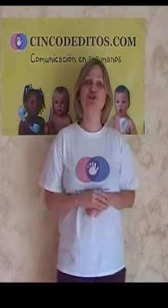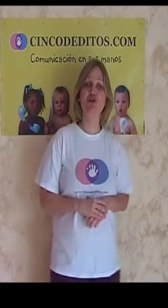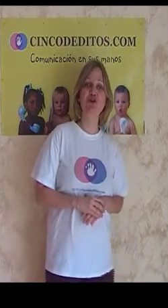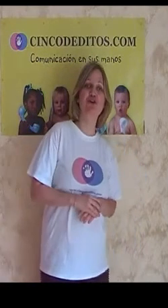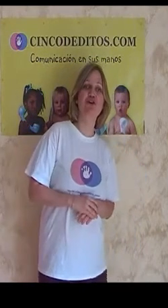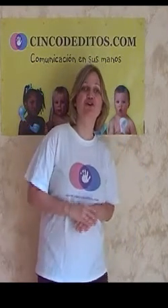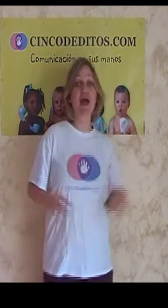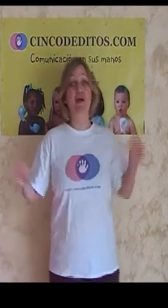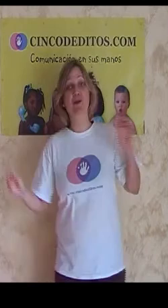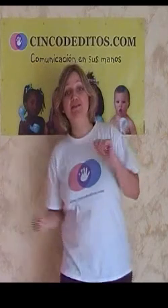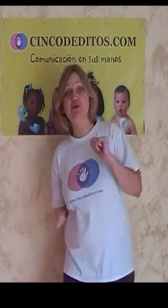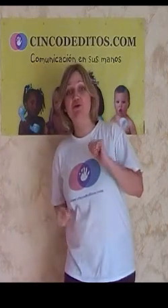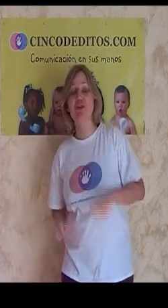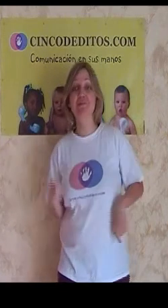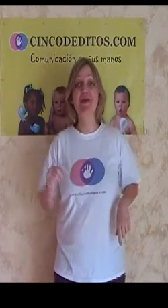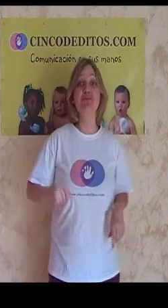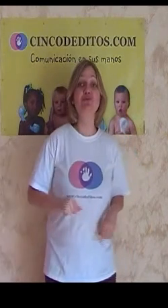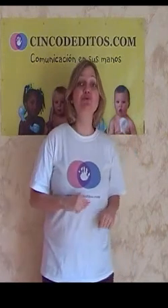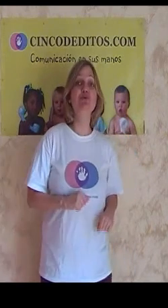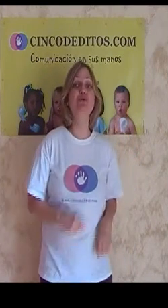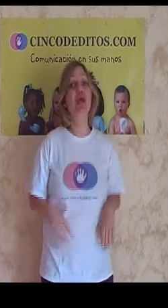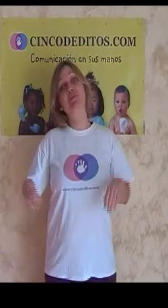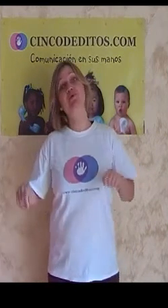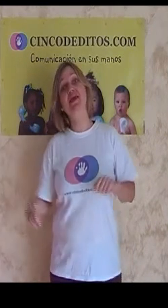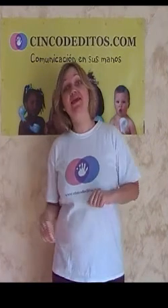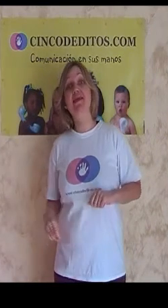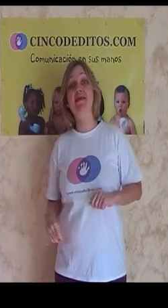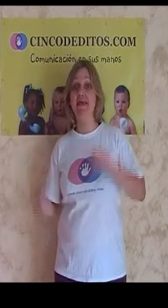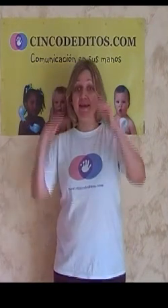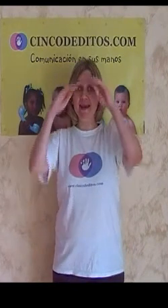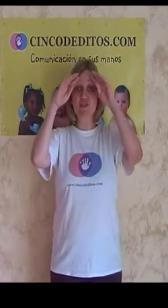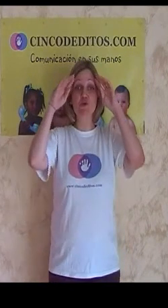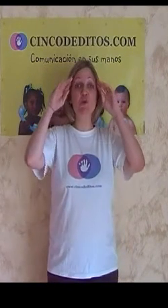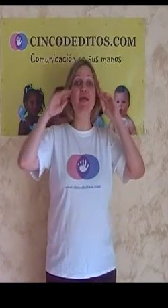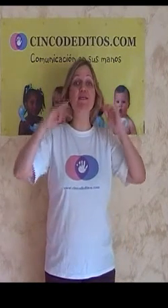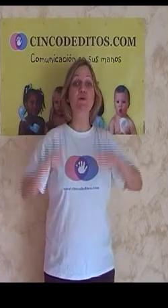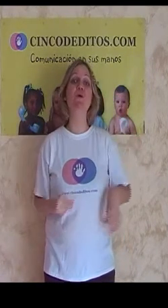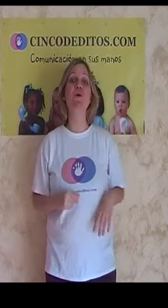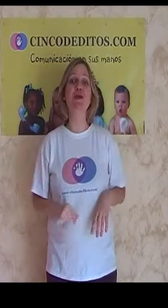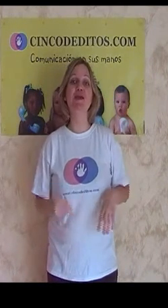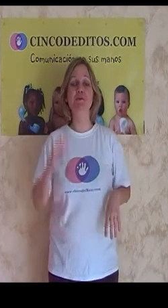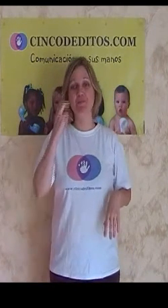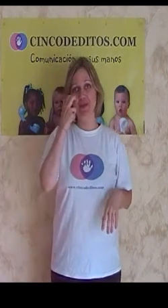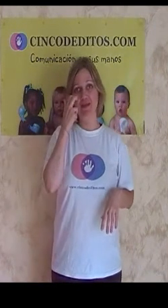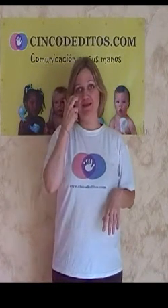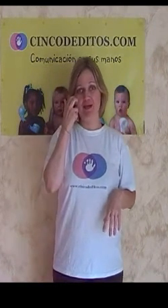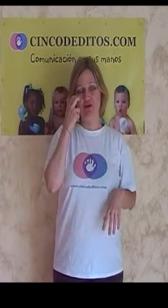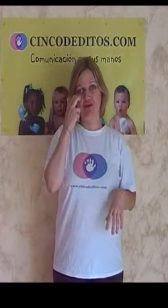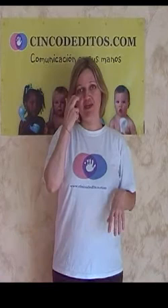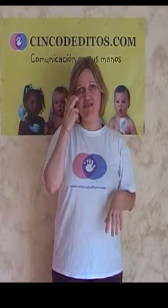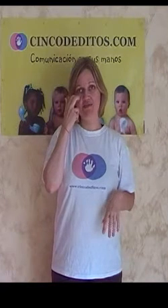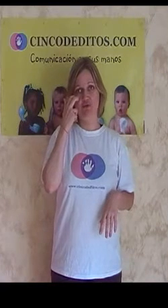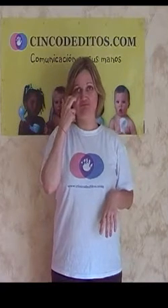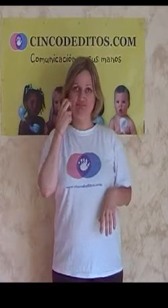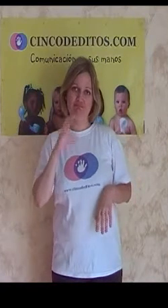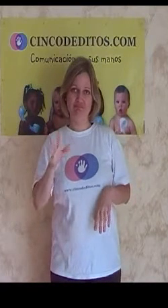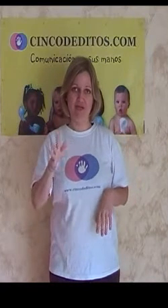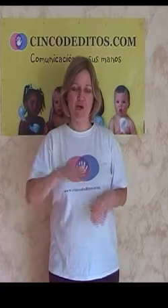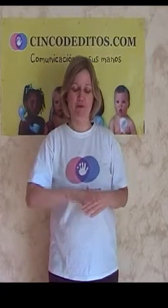los que oigo yo. Abuelito dime tú, ¿por qué en las nubes voy? ¿La conocéis? A lo